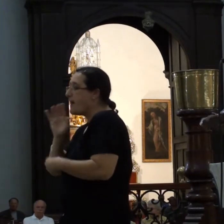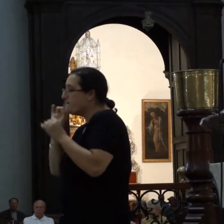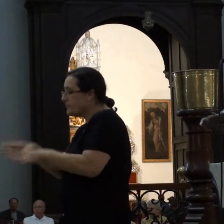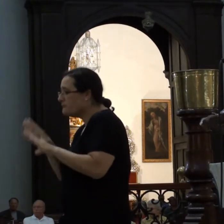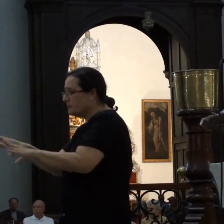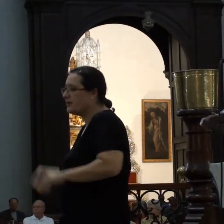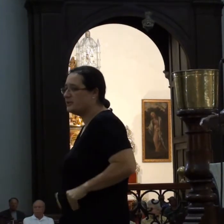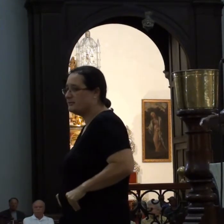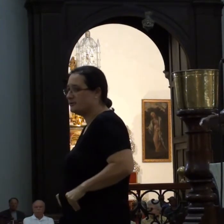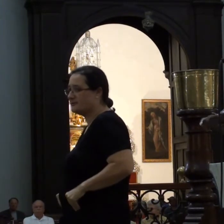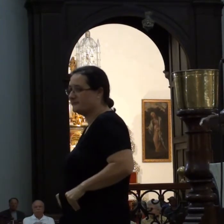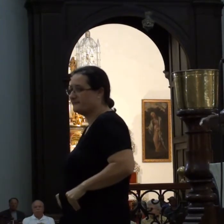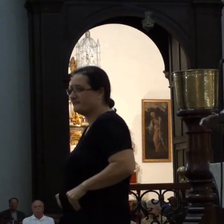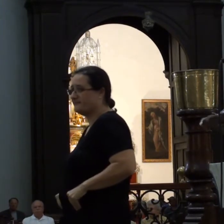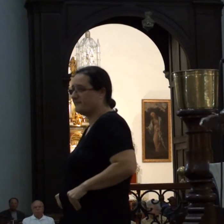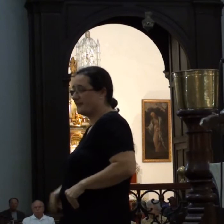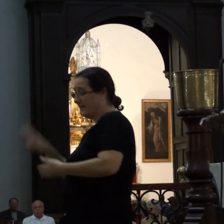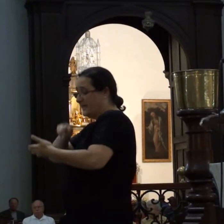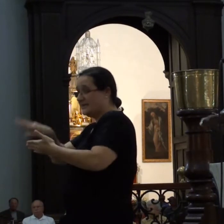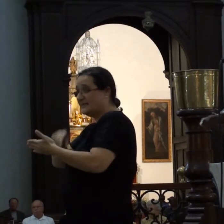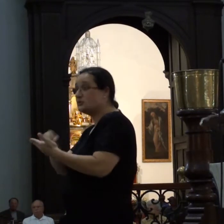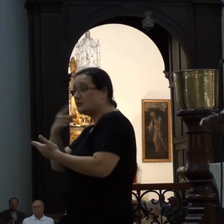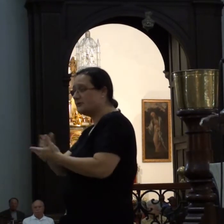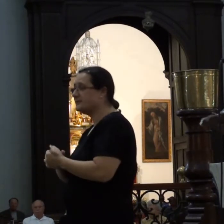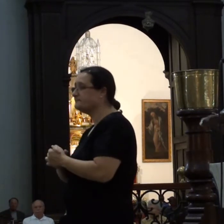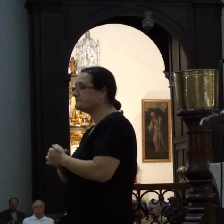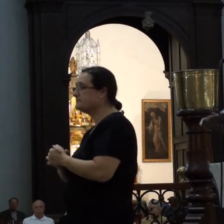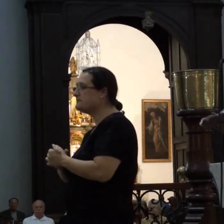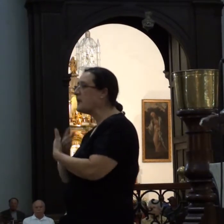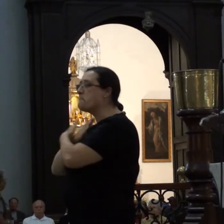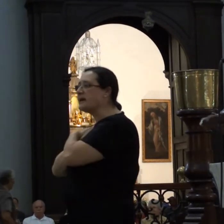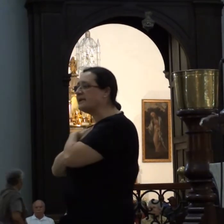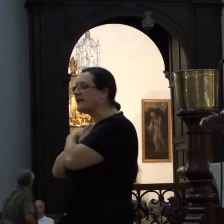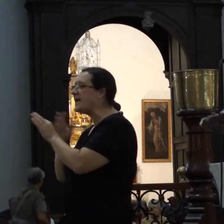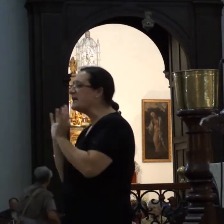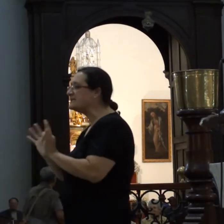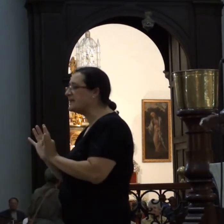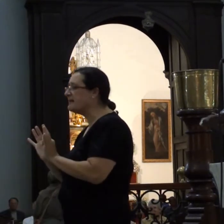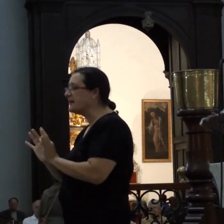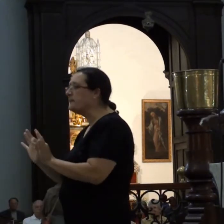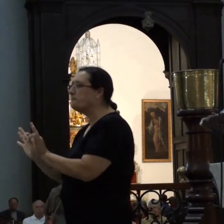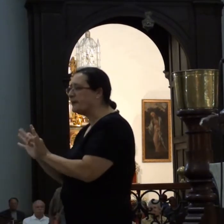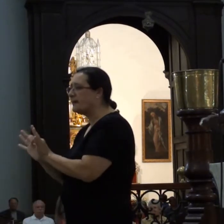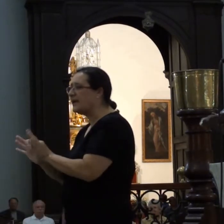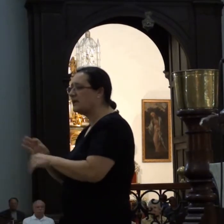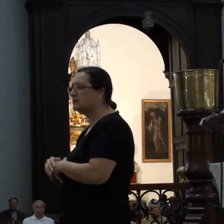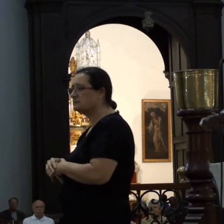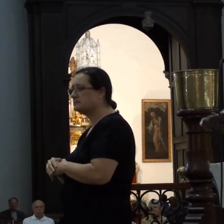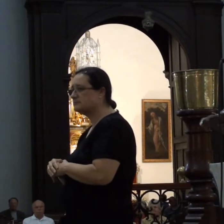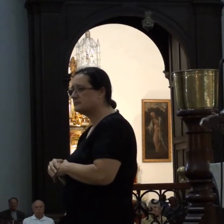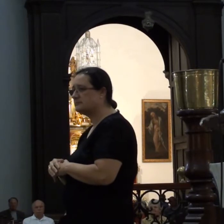el signo de su disponibilidad un buen término para expresar el concepto cristiano de